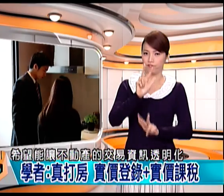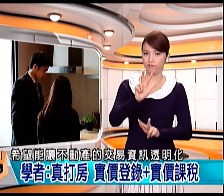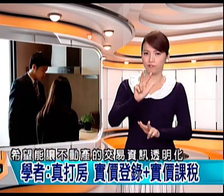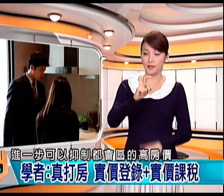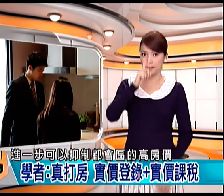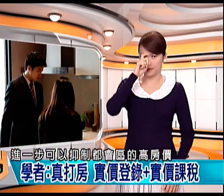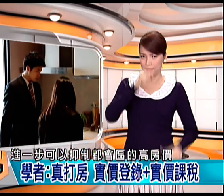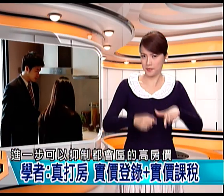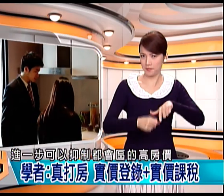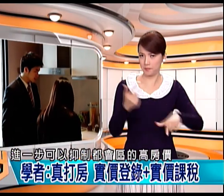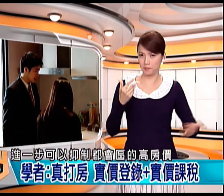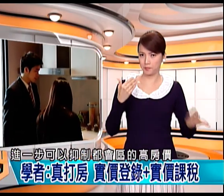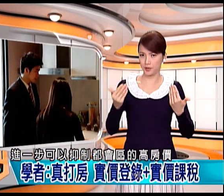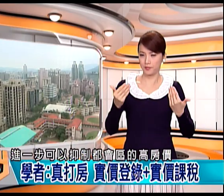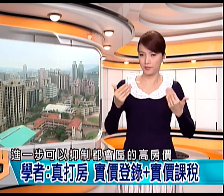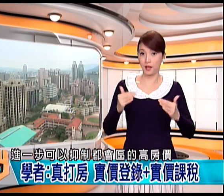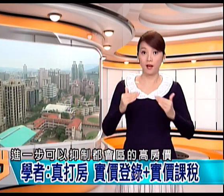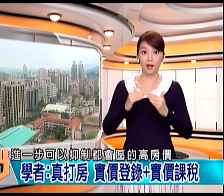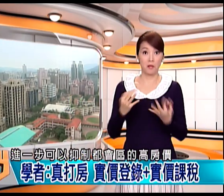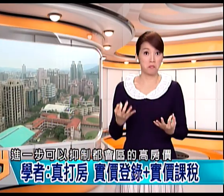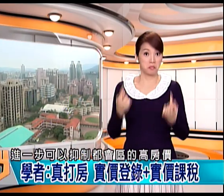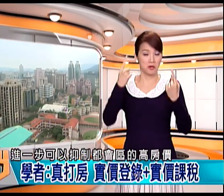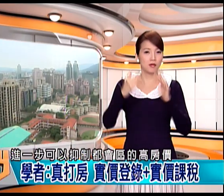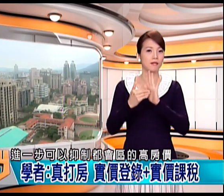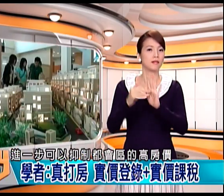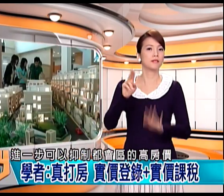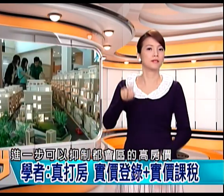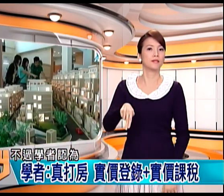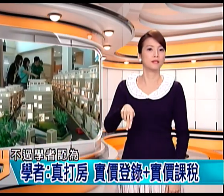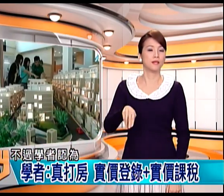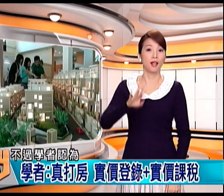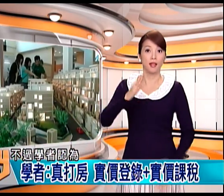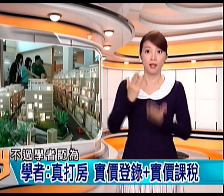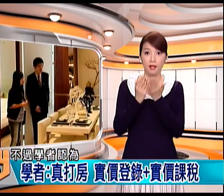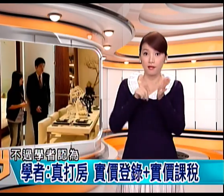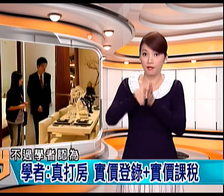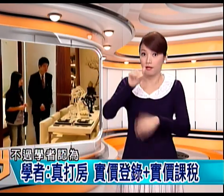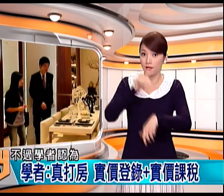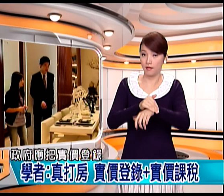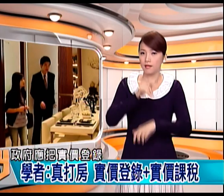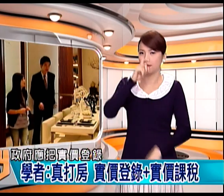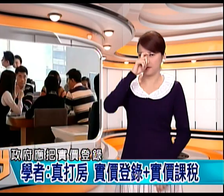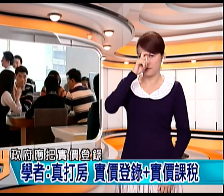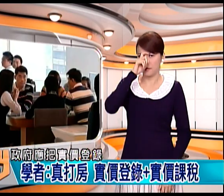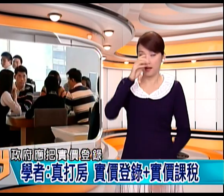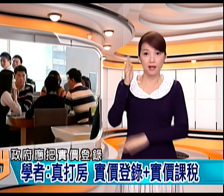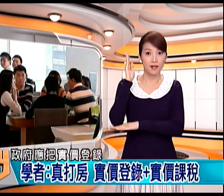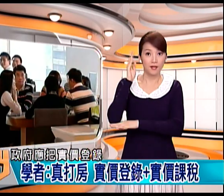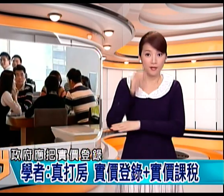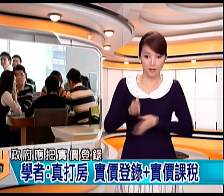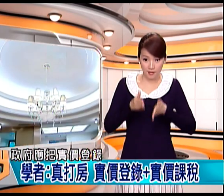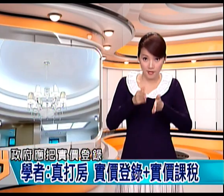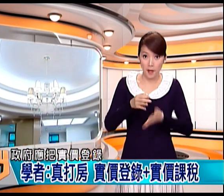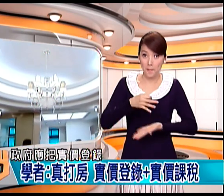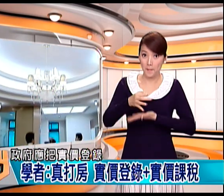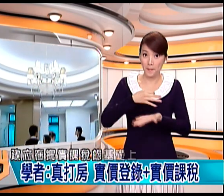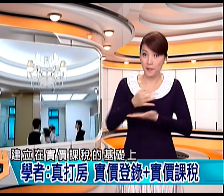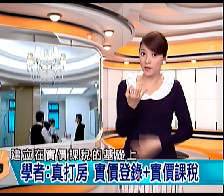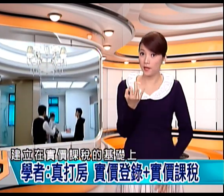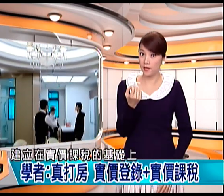进一步可以抑制都会区的高房价。不过学者认为，政府应该把实价登录建立在